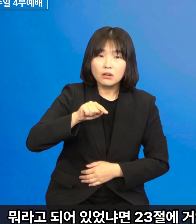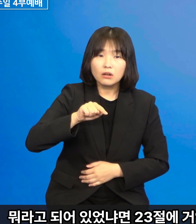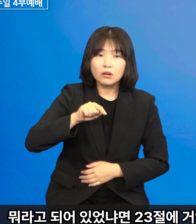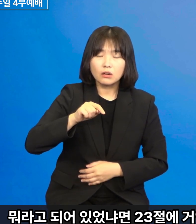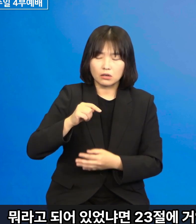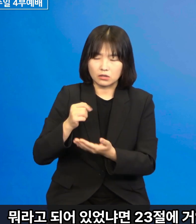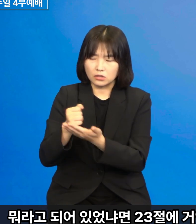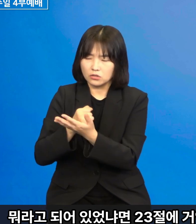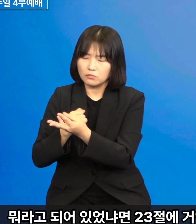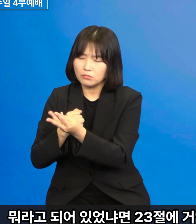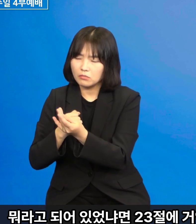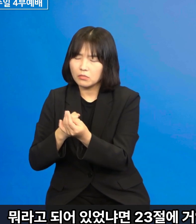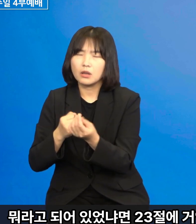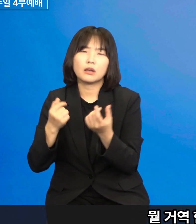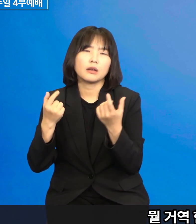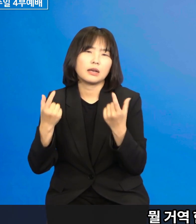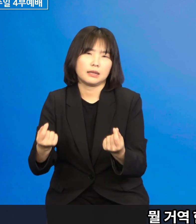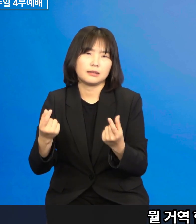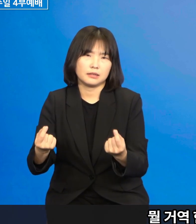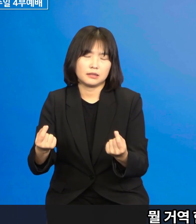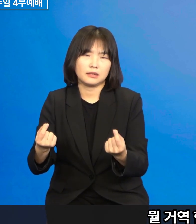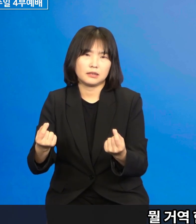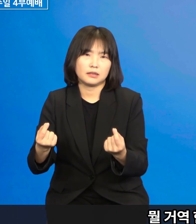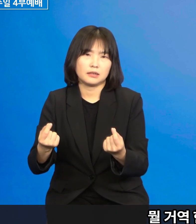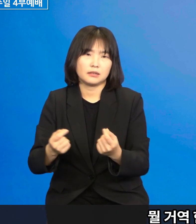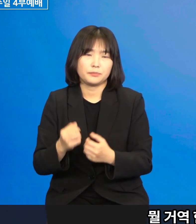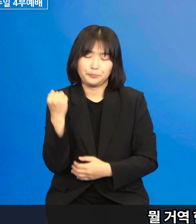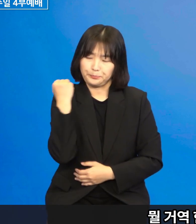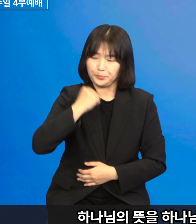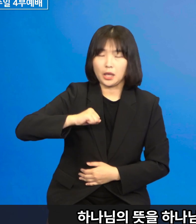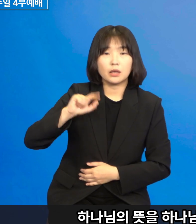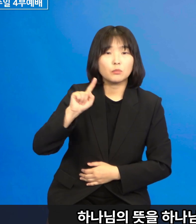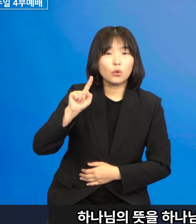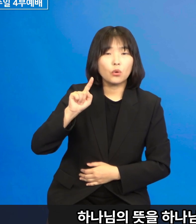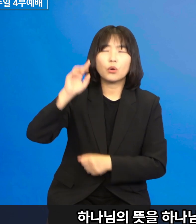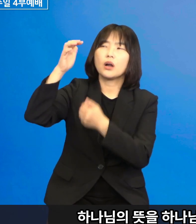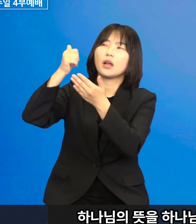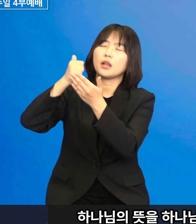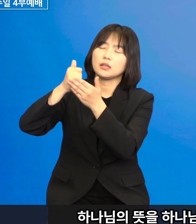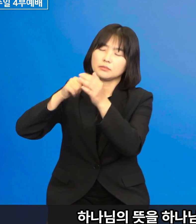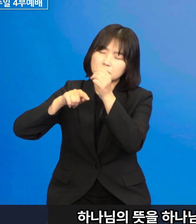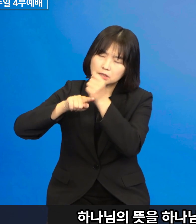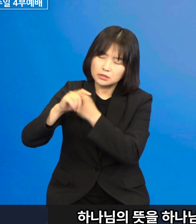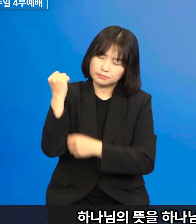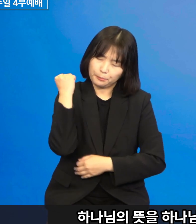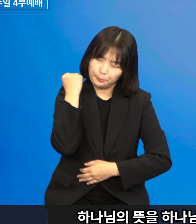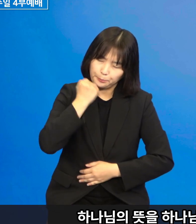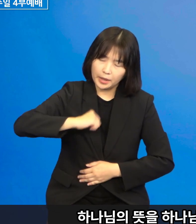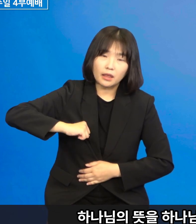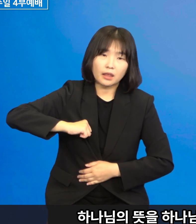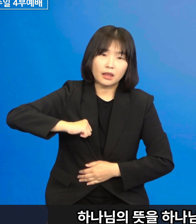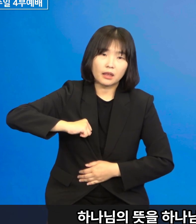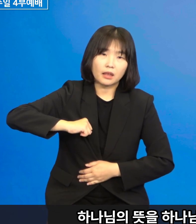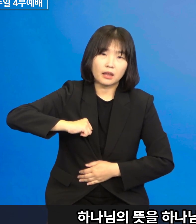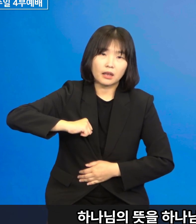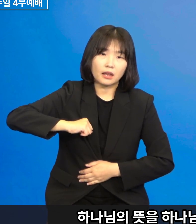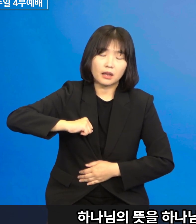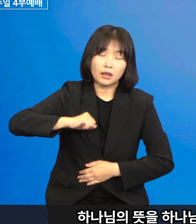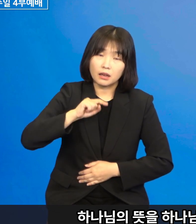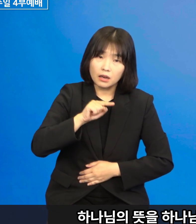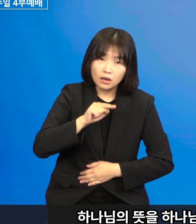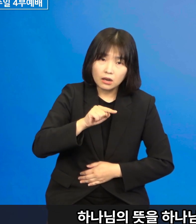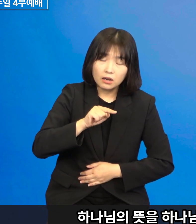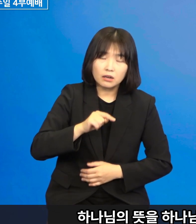점을 치는 자와 같습니다. 뭘 거역한다는 거예요? 하나님의 뜻을, 하나님의 말씀을,